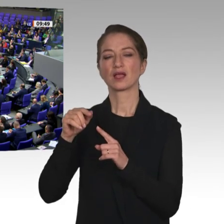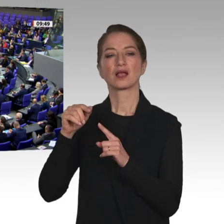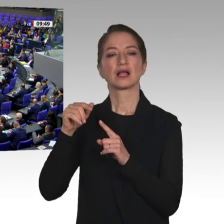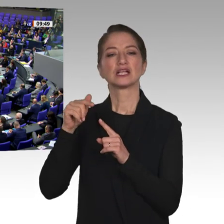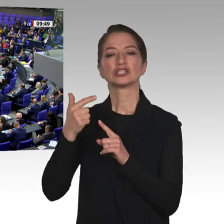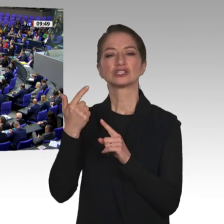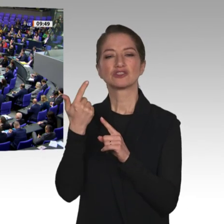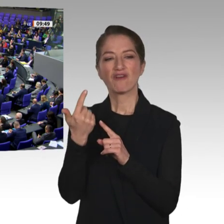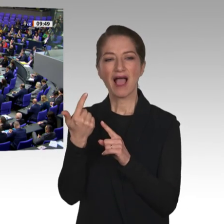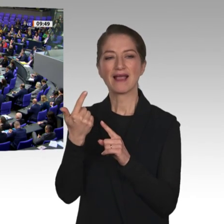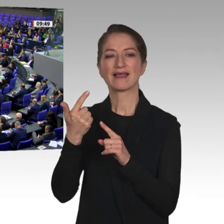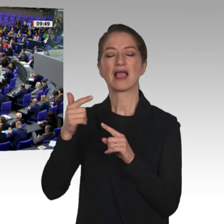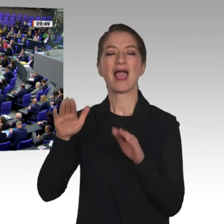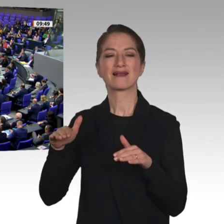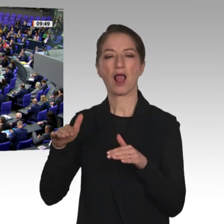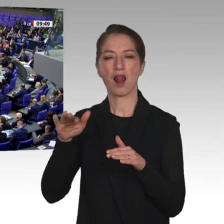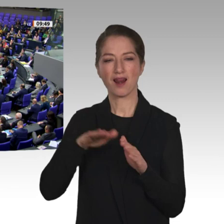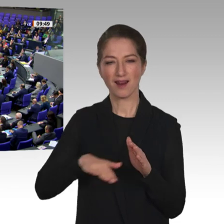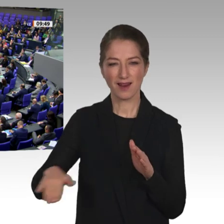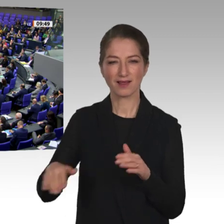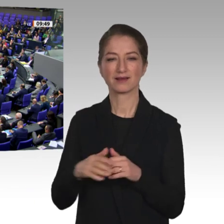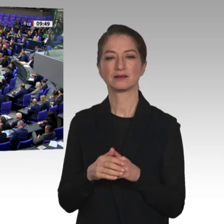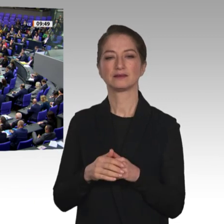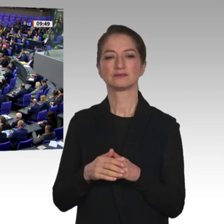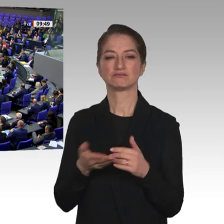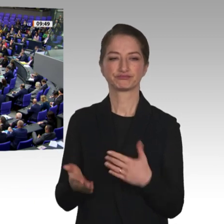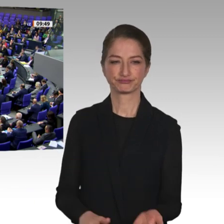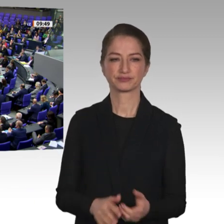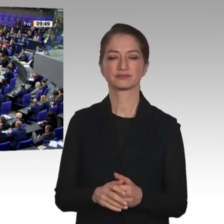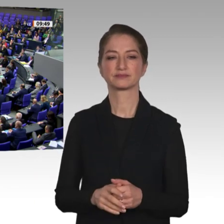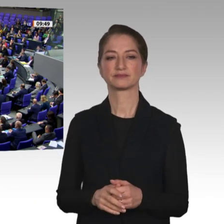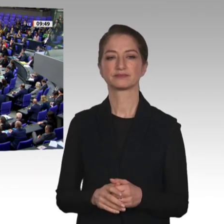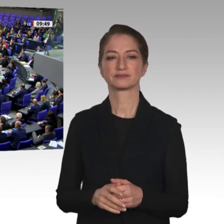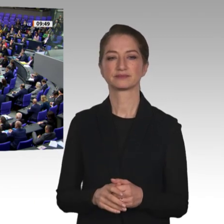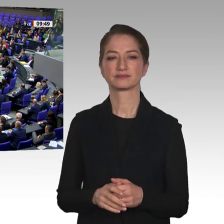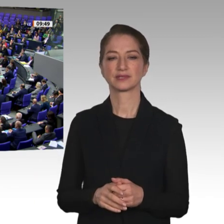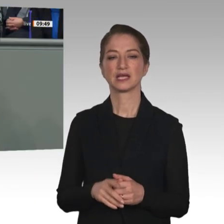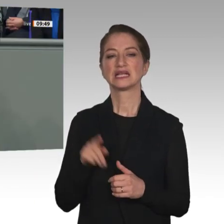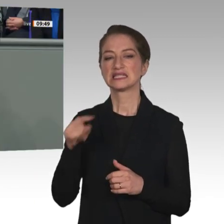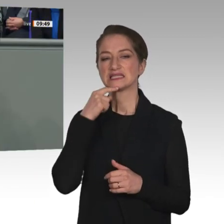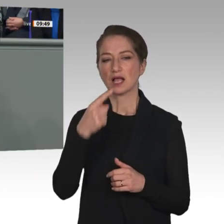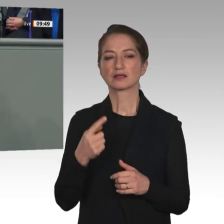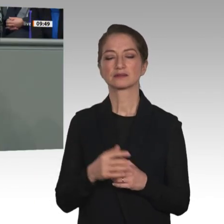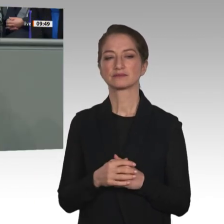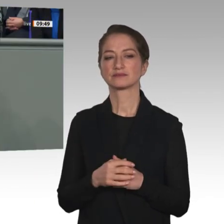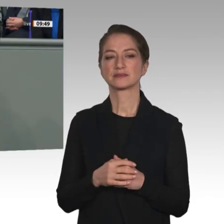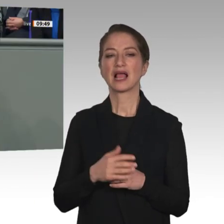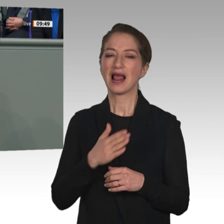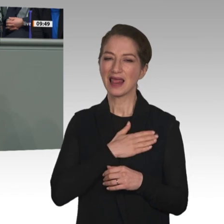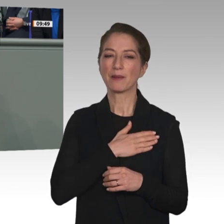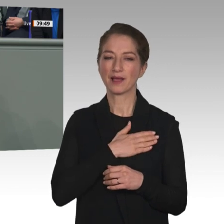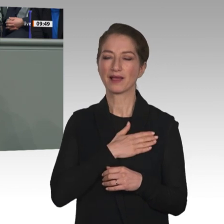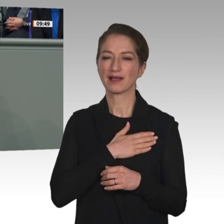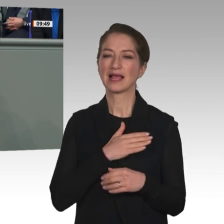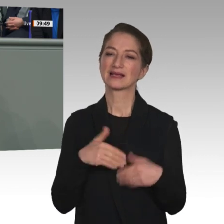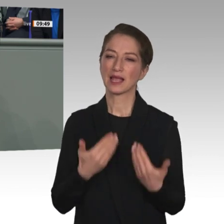später fasste sie ihre Lehren daraus zusammen in den folgenden Worten: Liebe lässt den Menschen leben, aber der Hass bringt